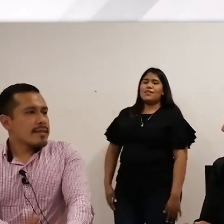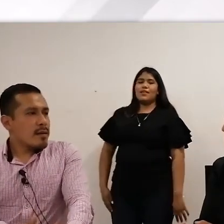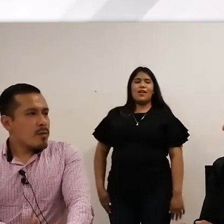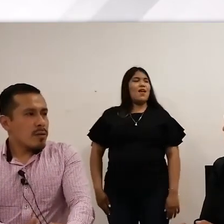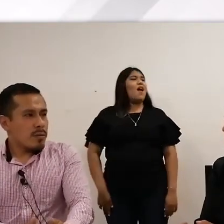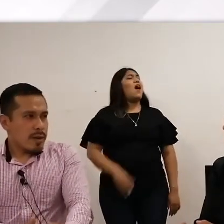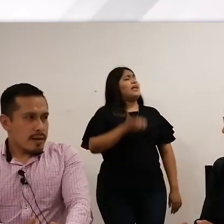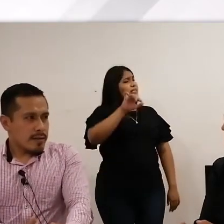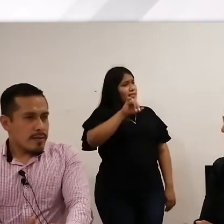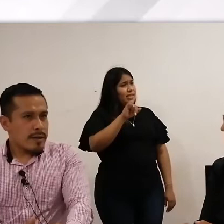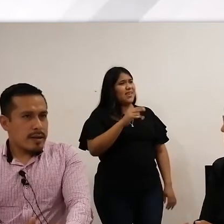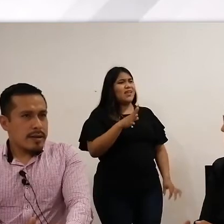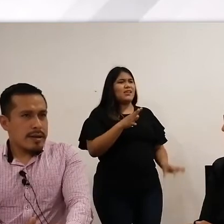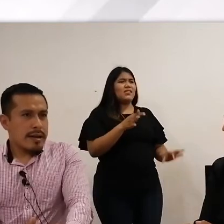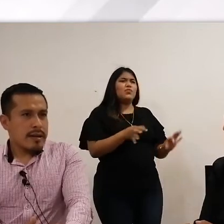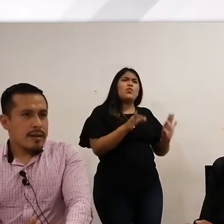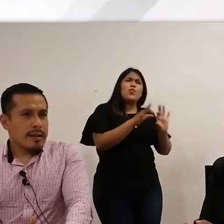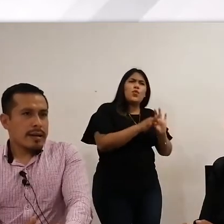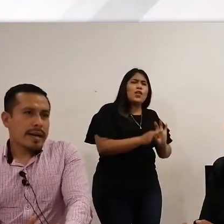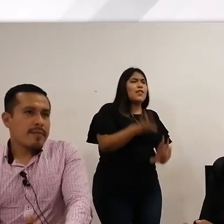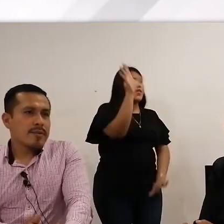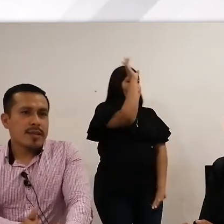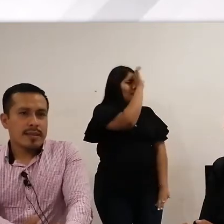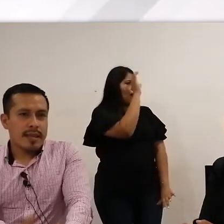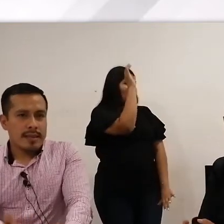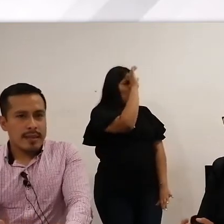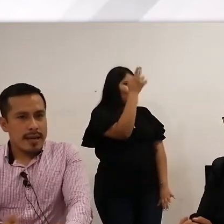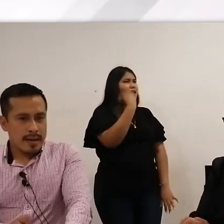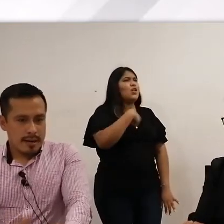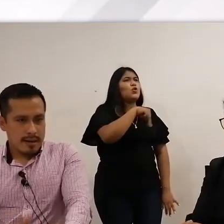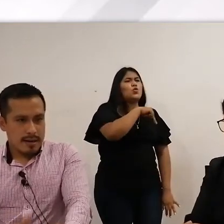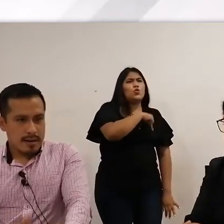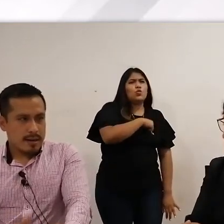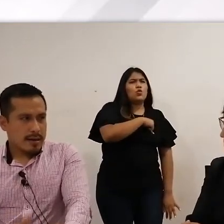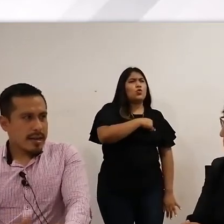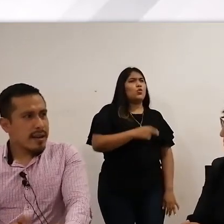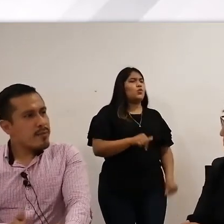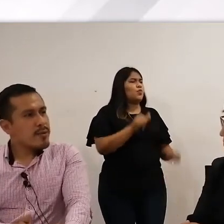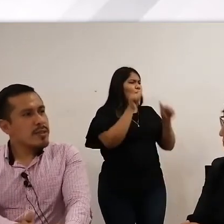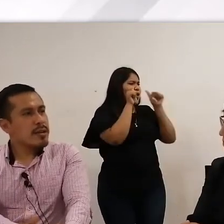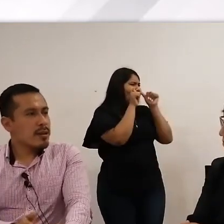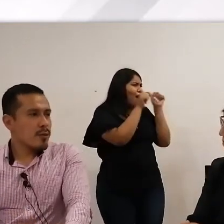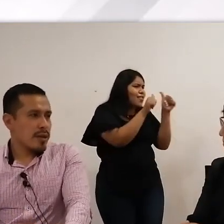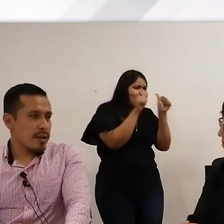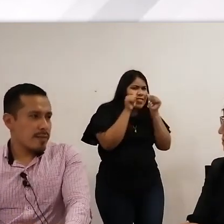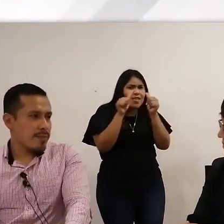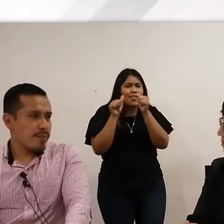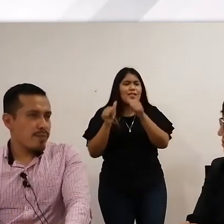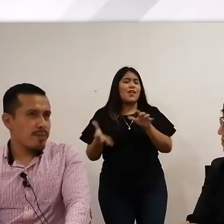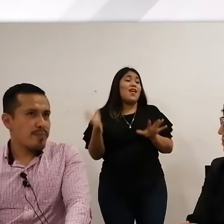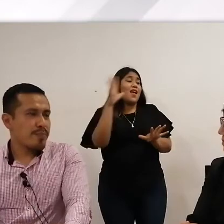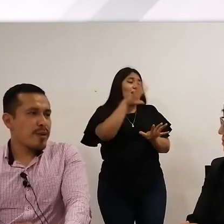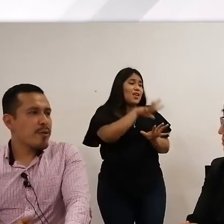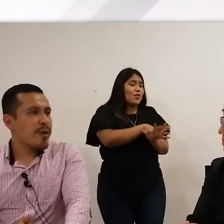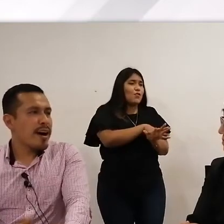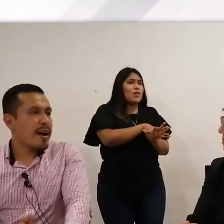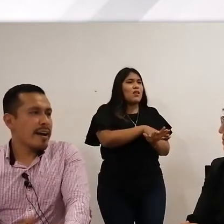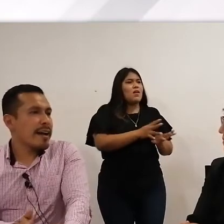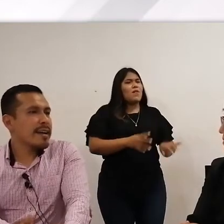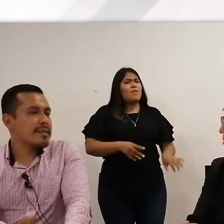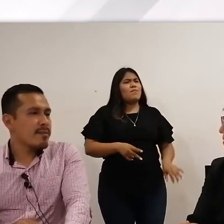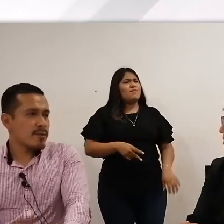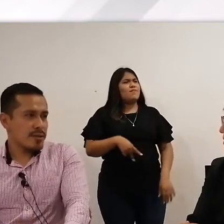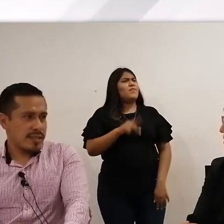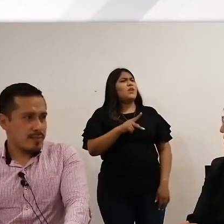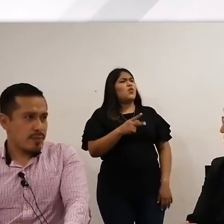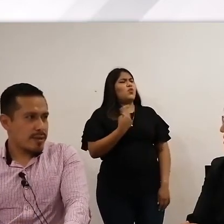de esta cultura, ¿no? El queremos atender, queremos incluir,